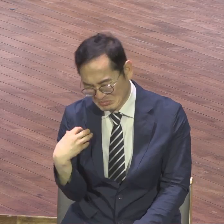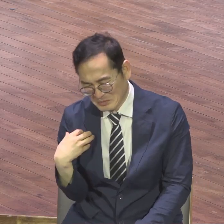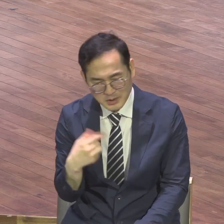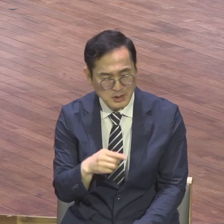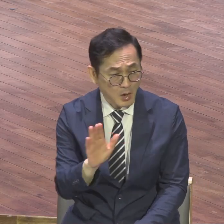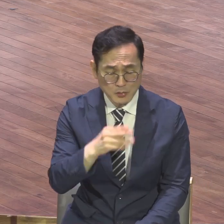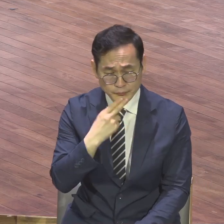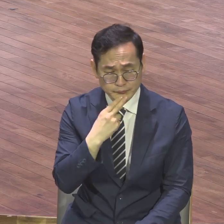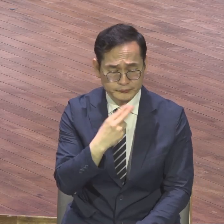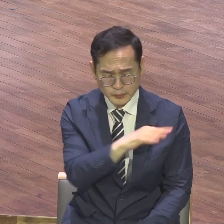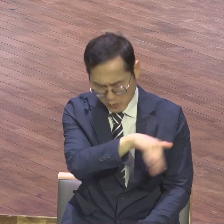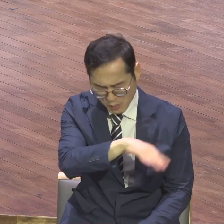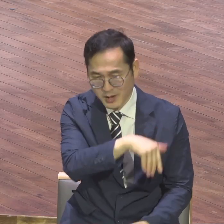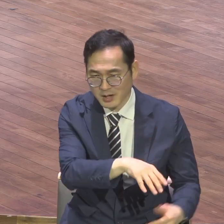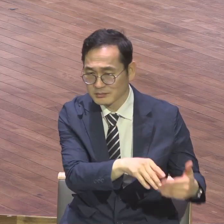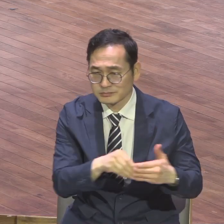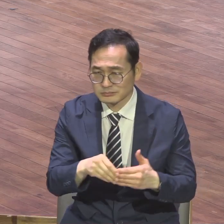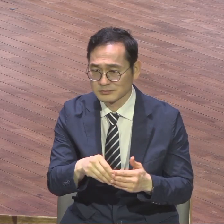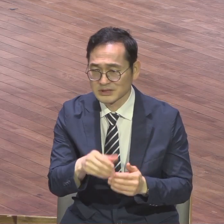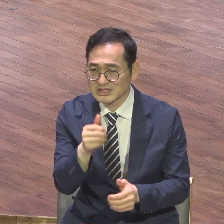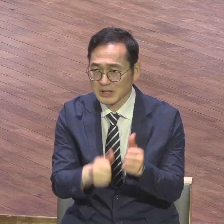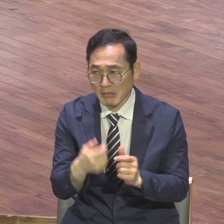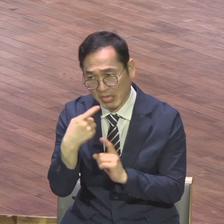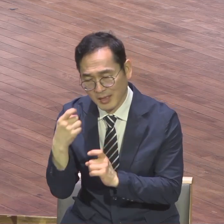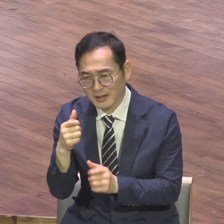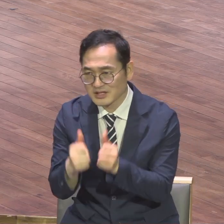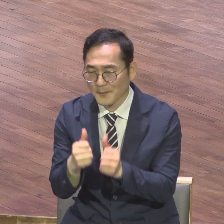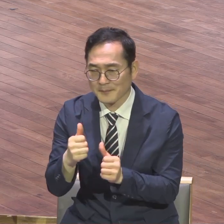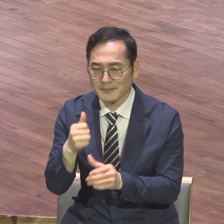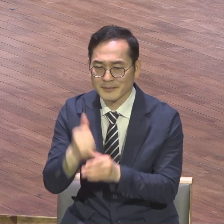아멘. 와가 시험 들 일이 거의 없어요.